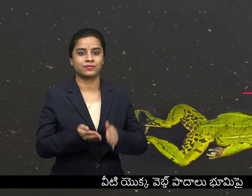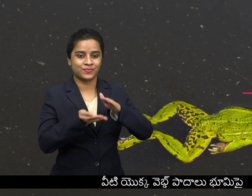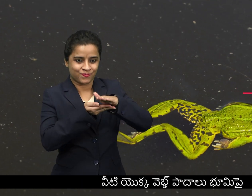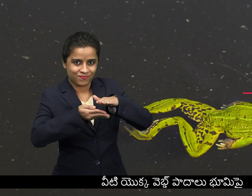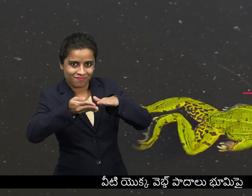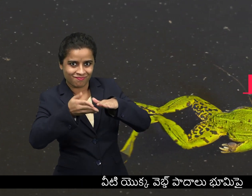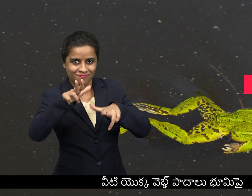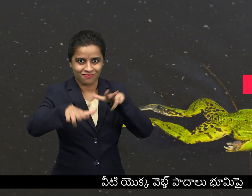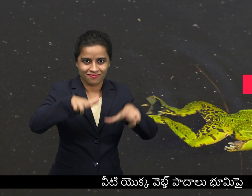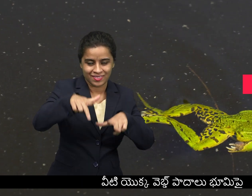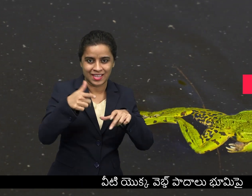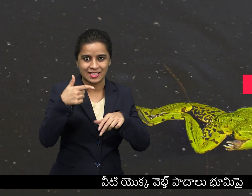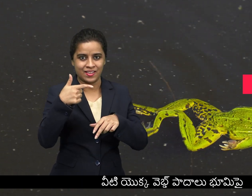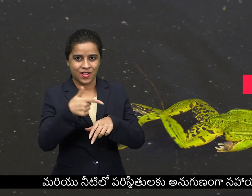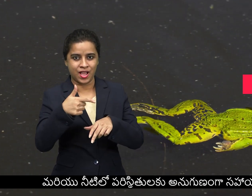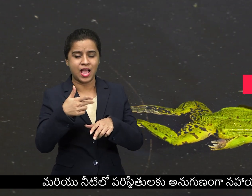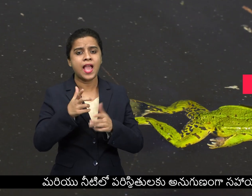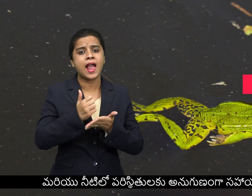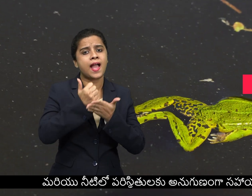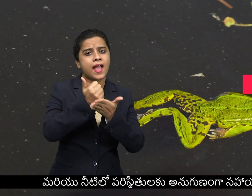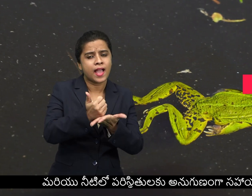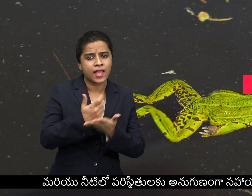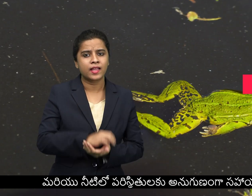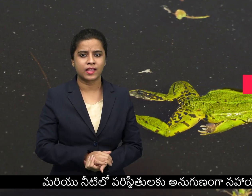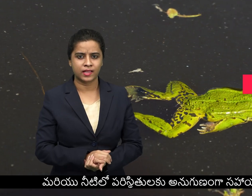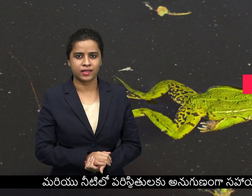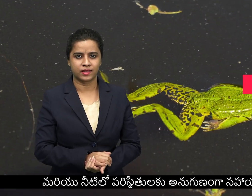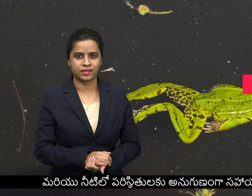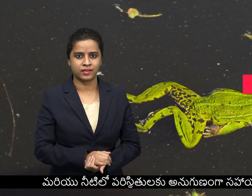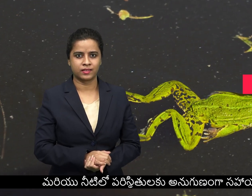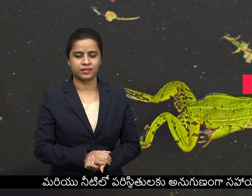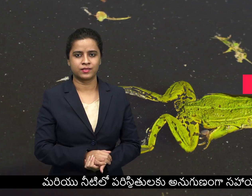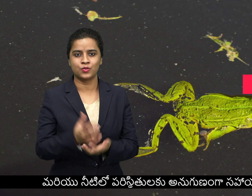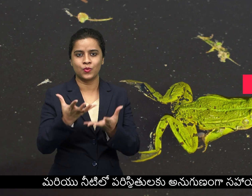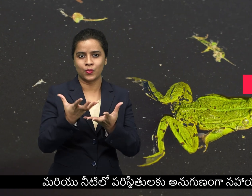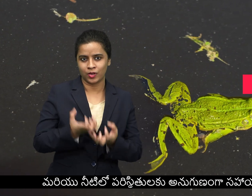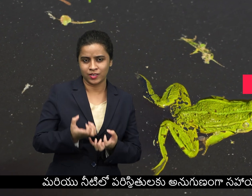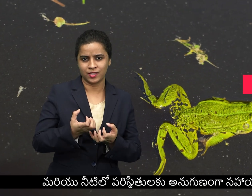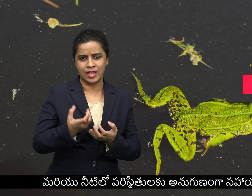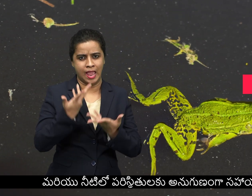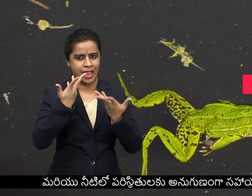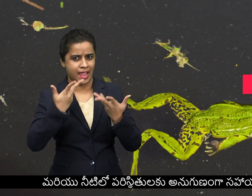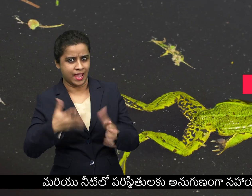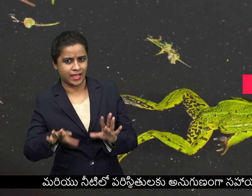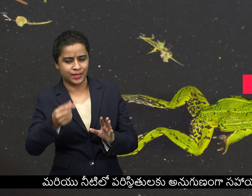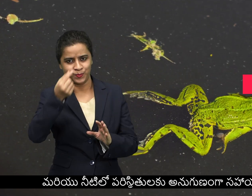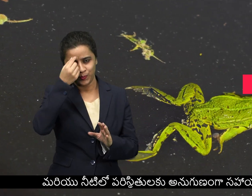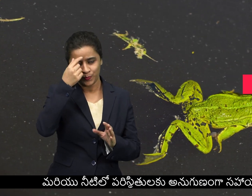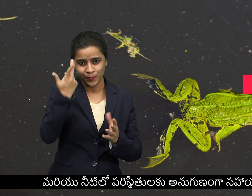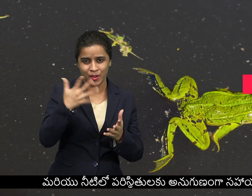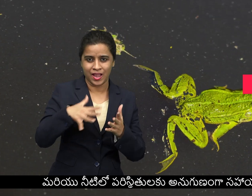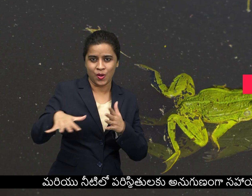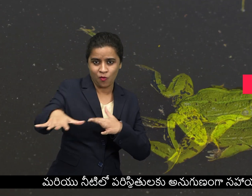వీటి యొక్క వెబ్డ్ పాదాలు భూమిపై మరియు నీటిలో పరిస్థితులకు అనుగుణంగా సహాయపడతాయి.